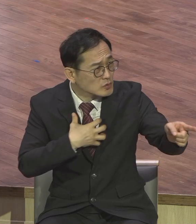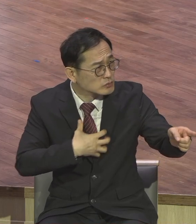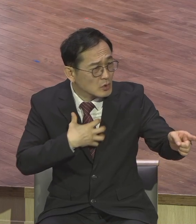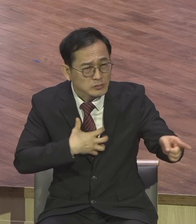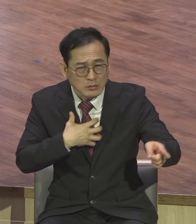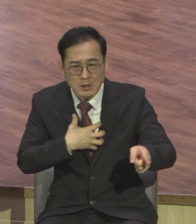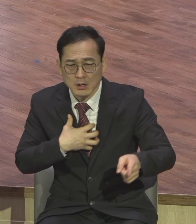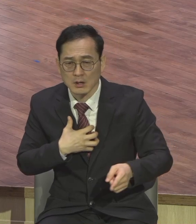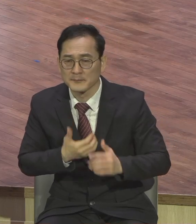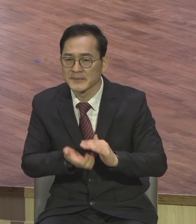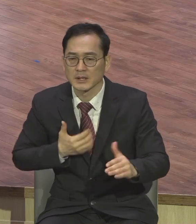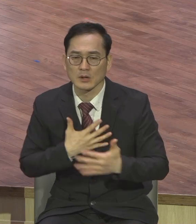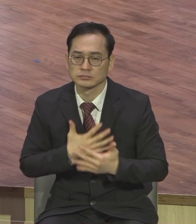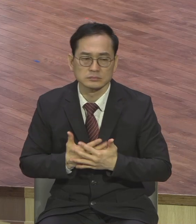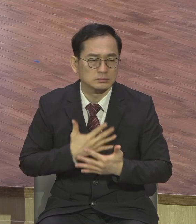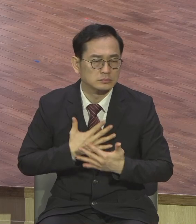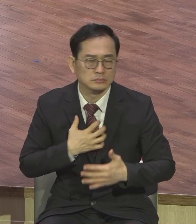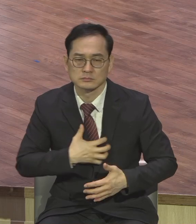불안 초조,